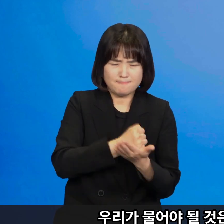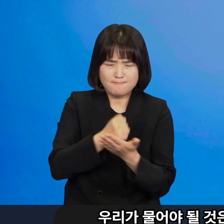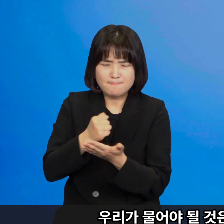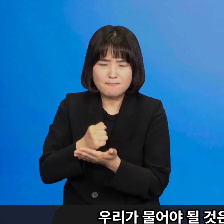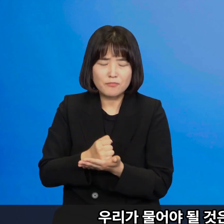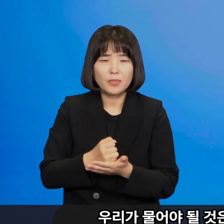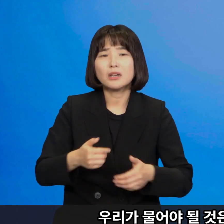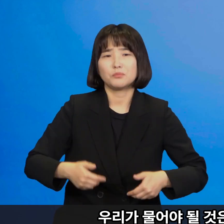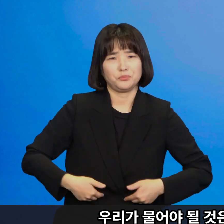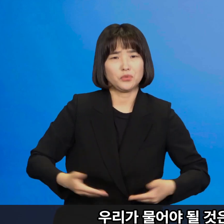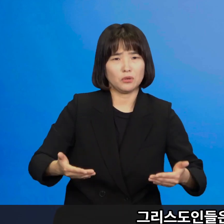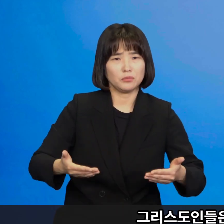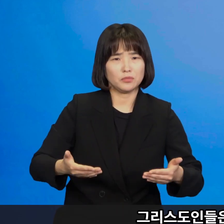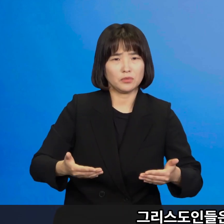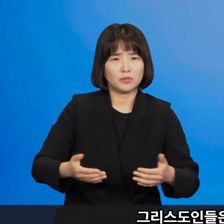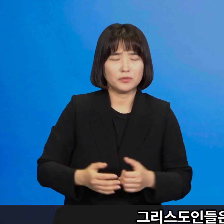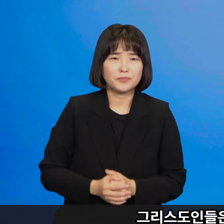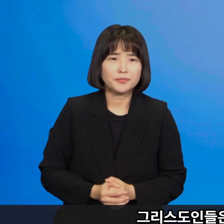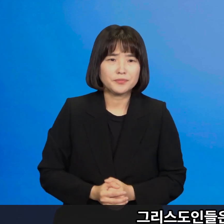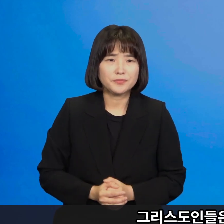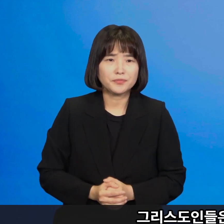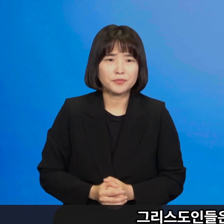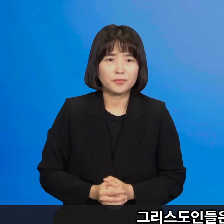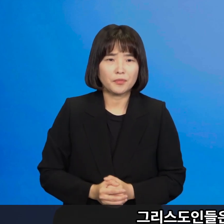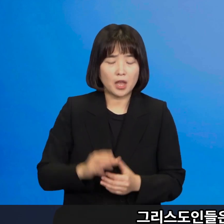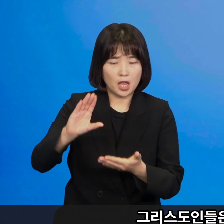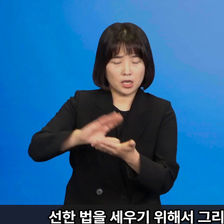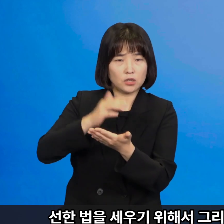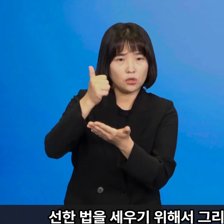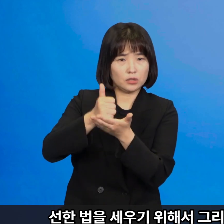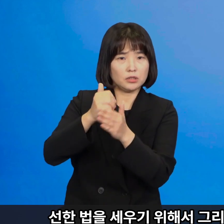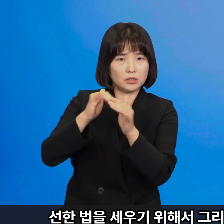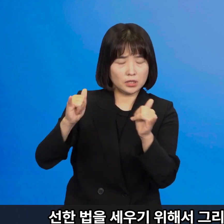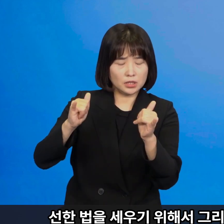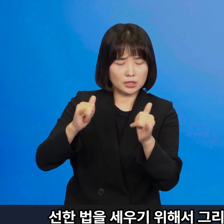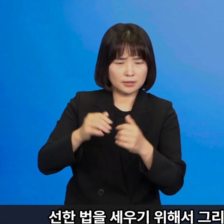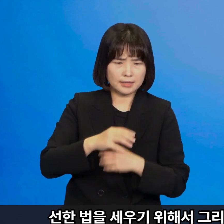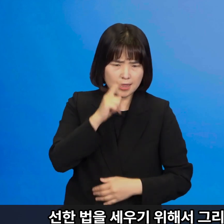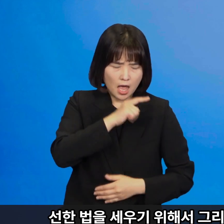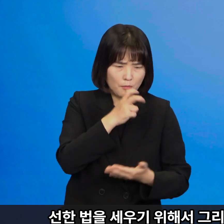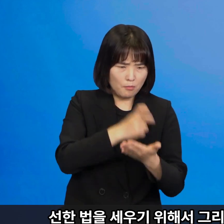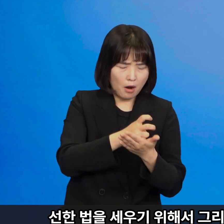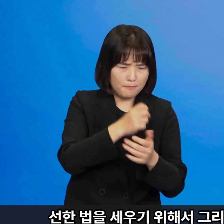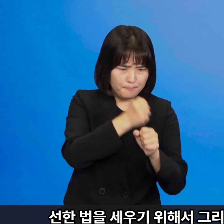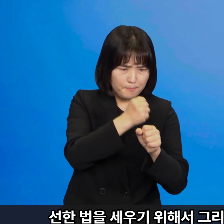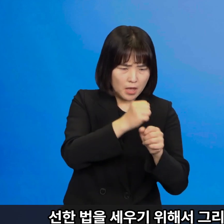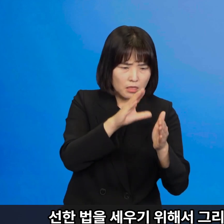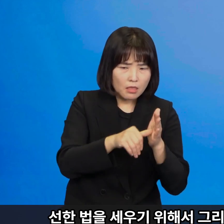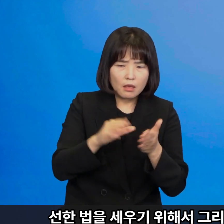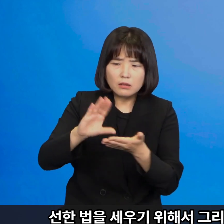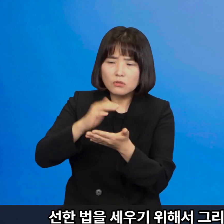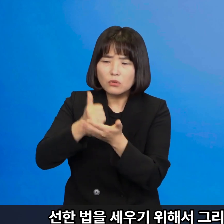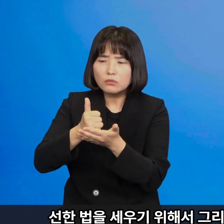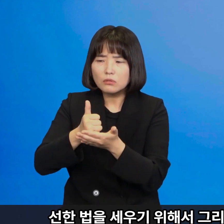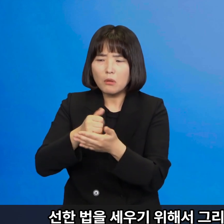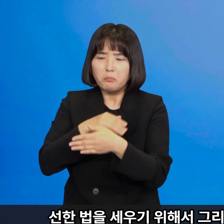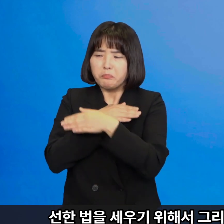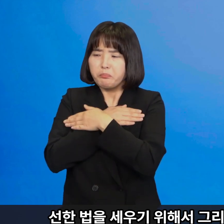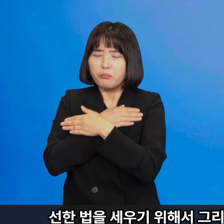그 악법이 세워질 때에 그리스도인들은 무엇을 했느냐? 선한 법을 세우기 위해서 그리스도인들은